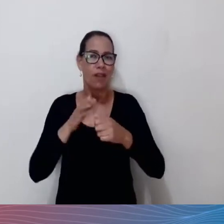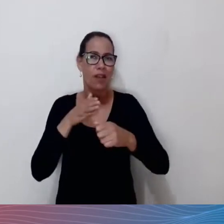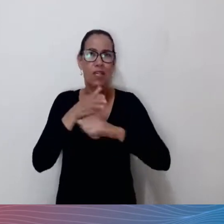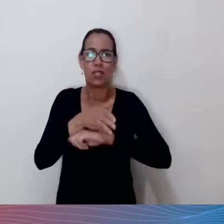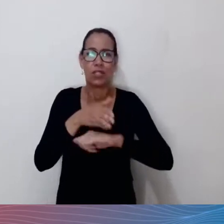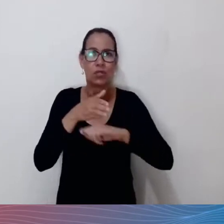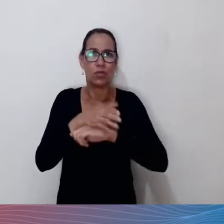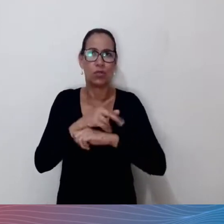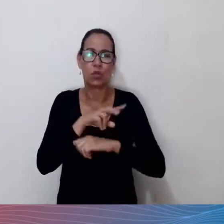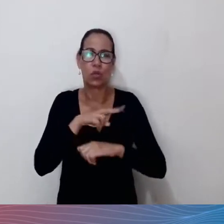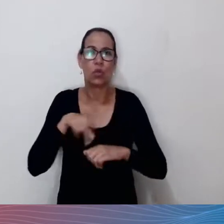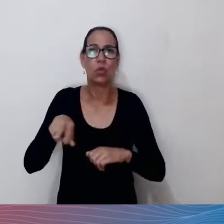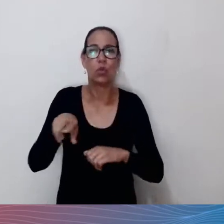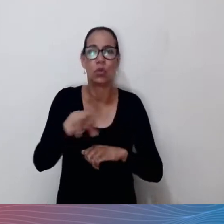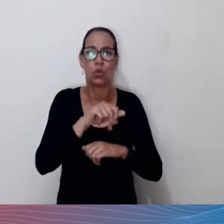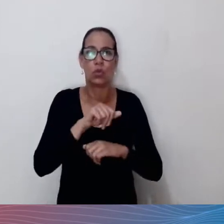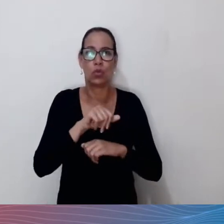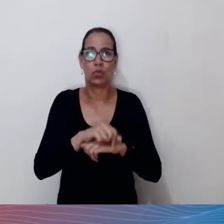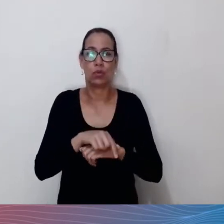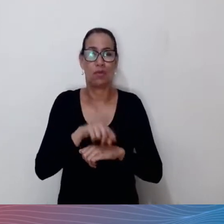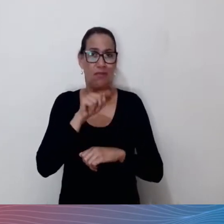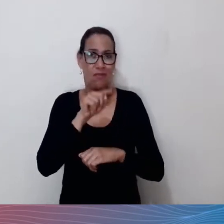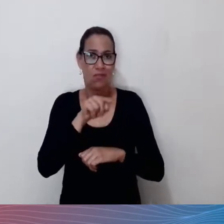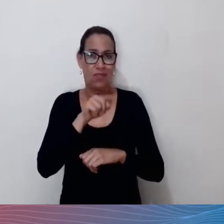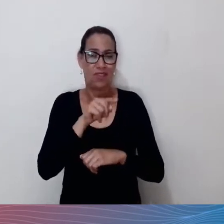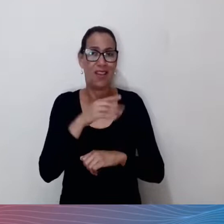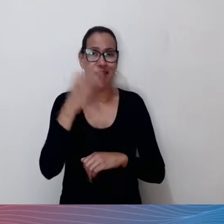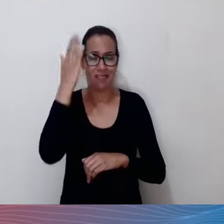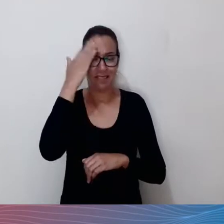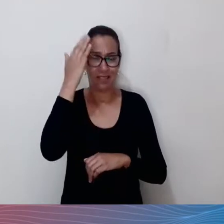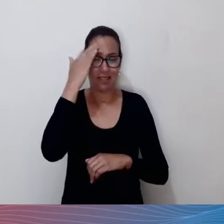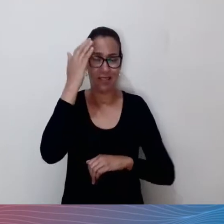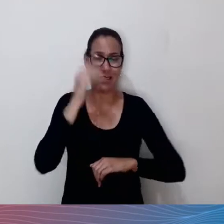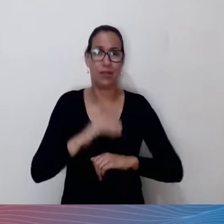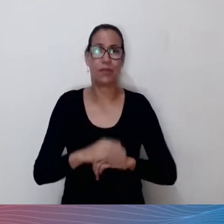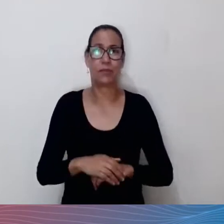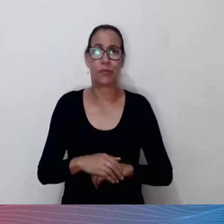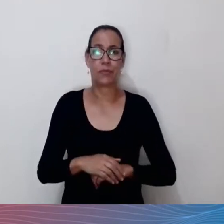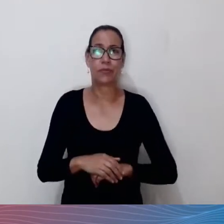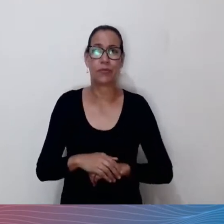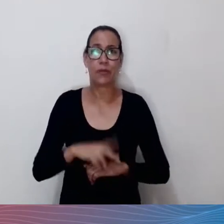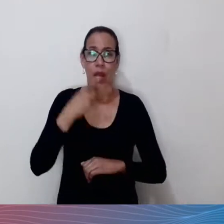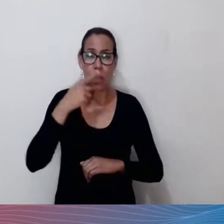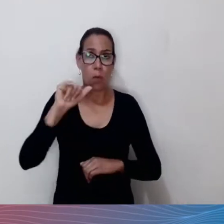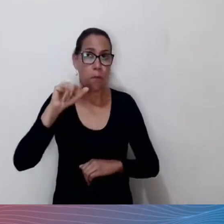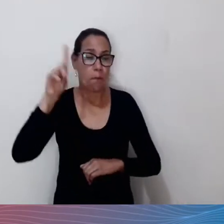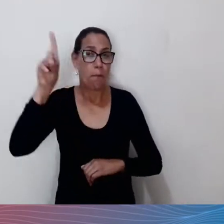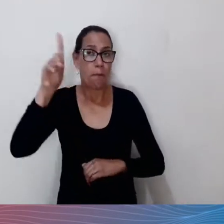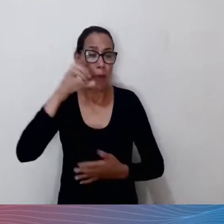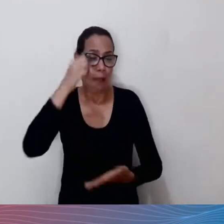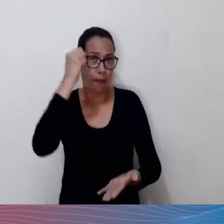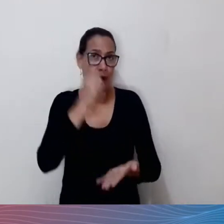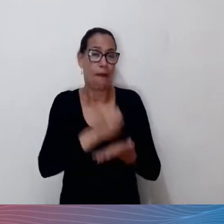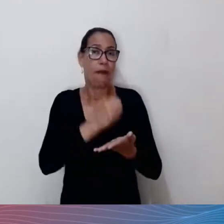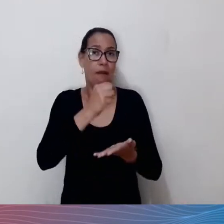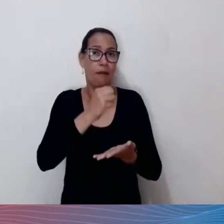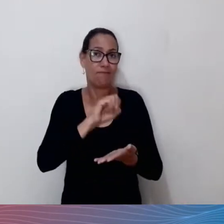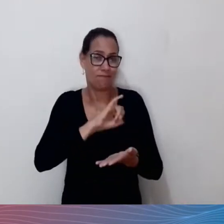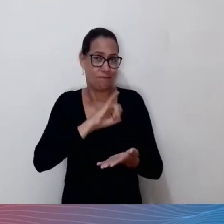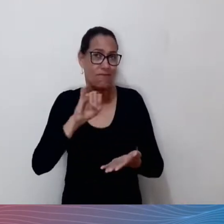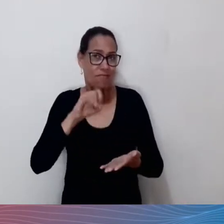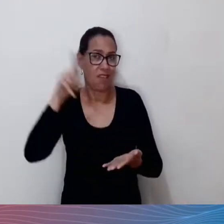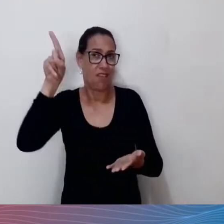vós mesmos sabeis. O Pai confirma. Se Ele enviou alguém, Ele